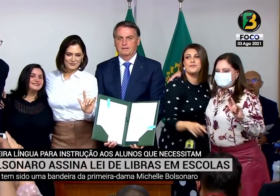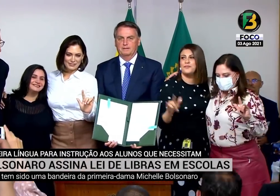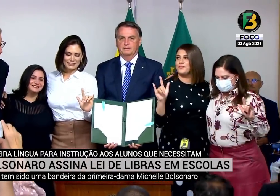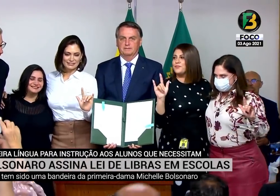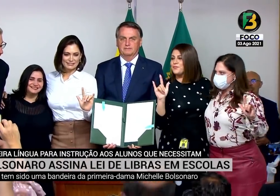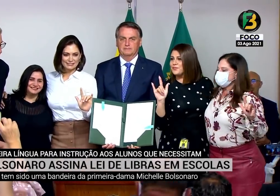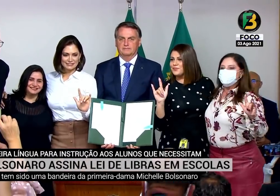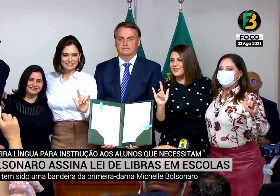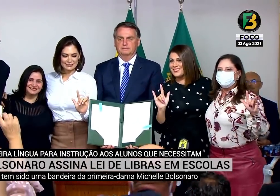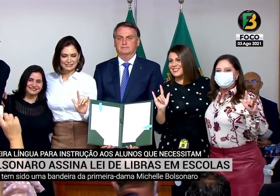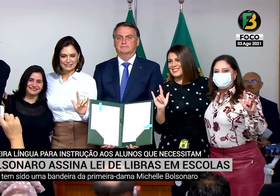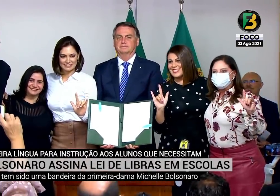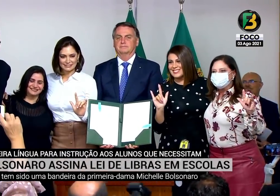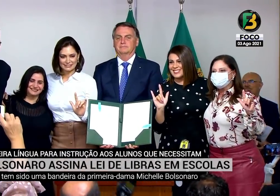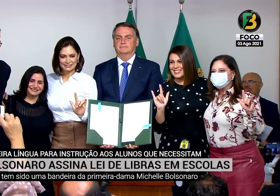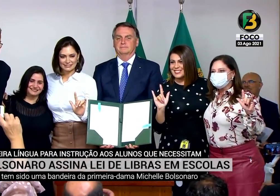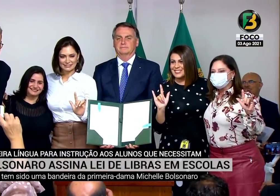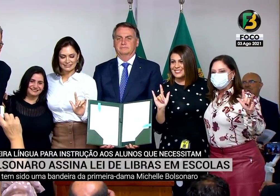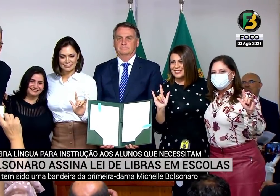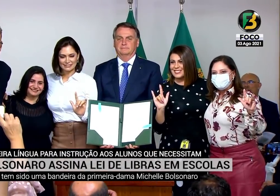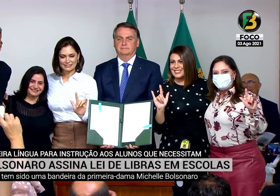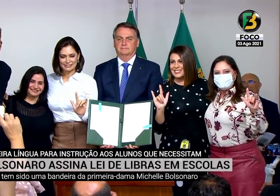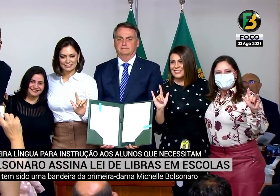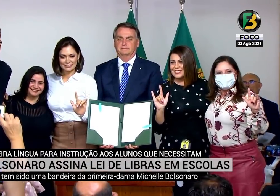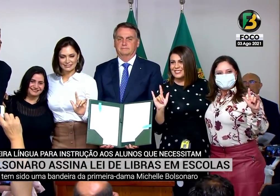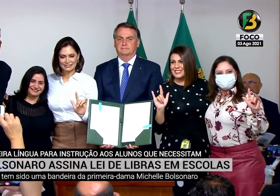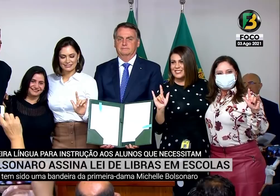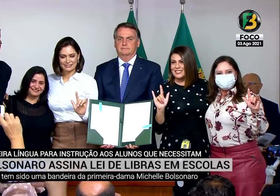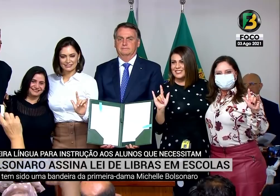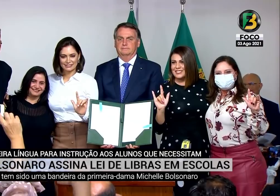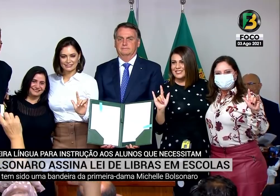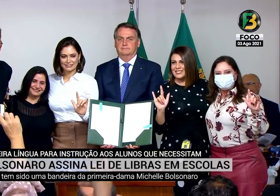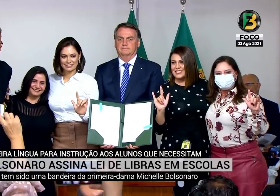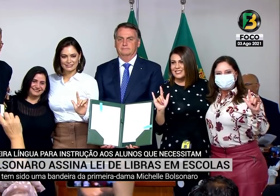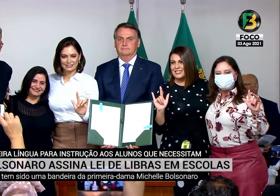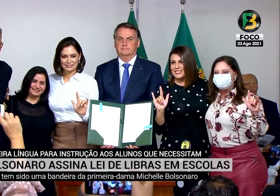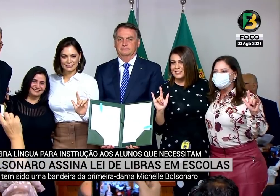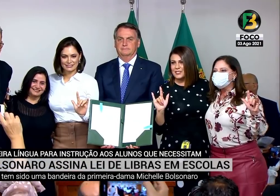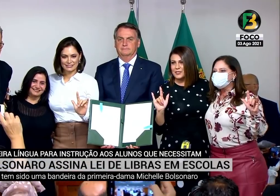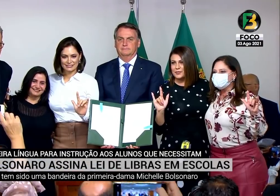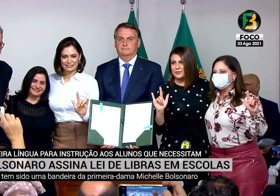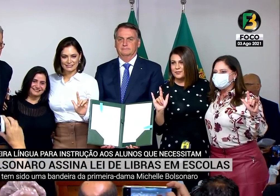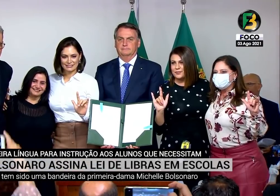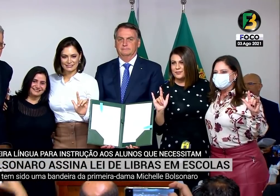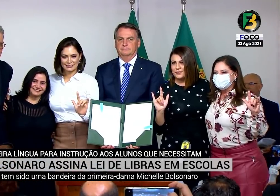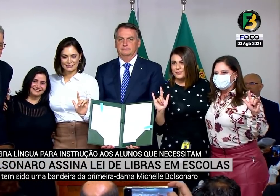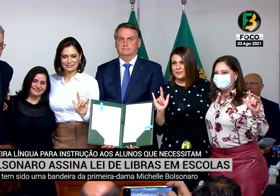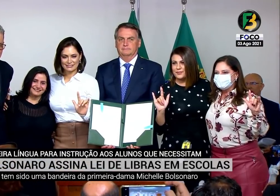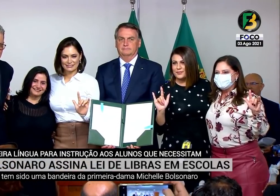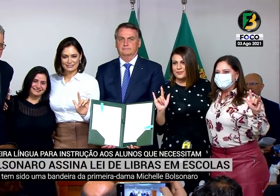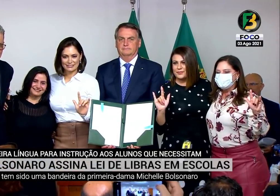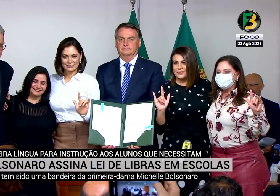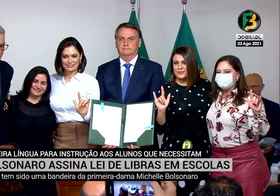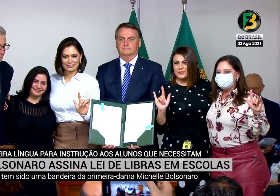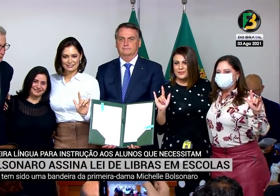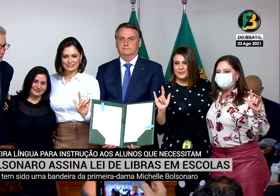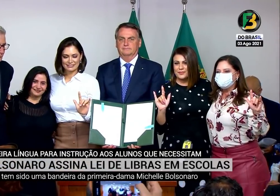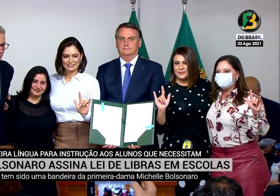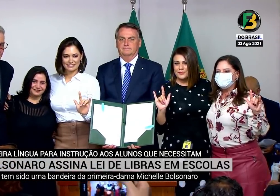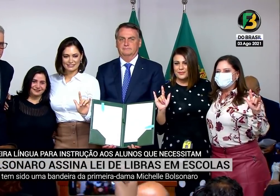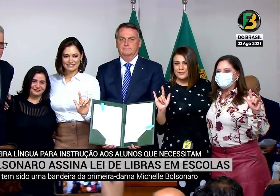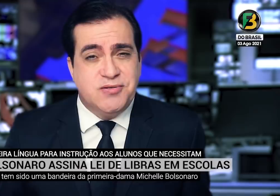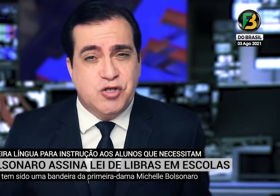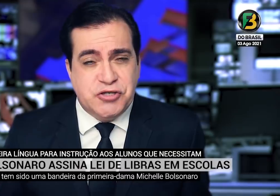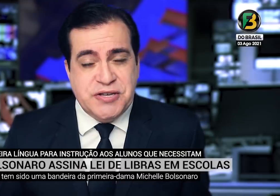brasileira de sinais é a primeira língua adquirida. O ensino de Libras, gente, tem sido uma das principais bandeiras